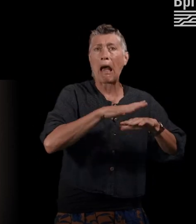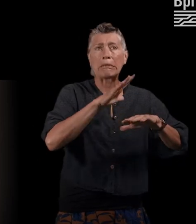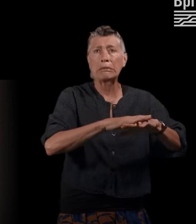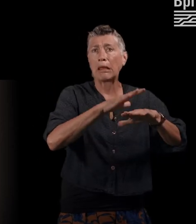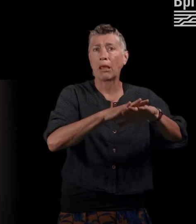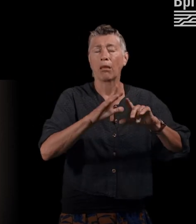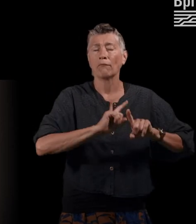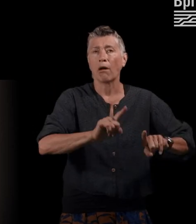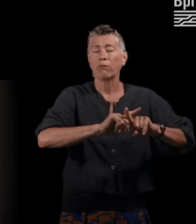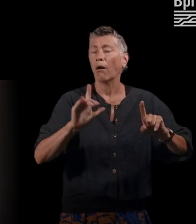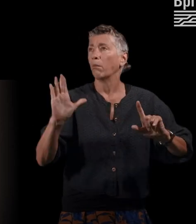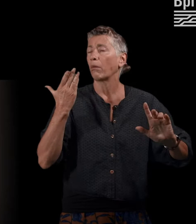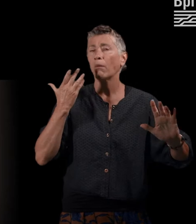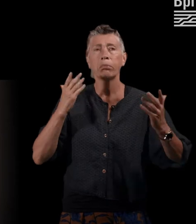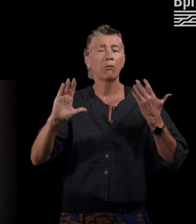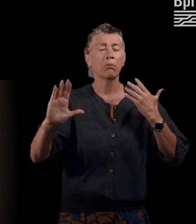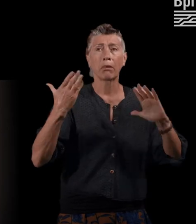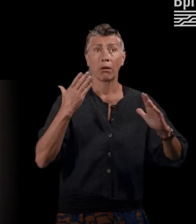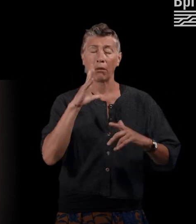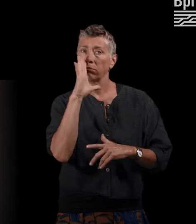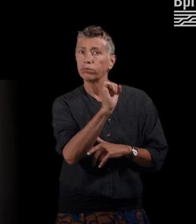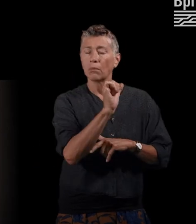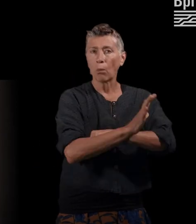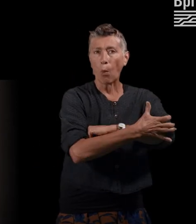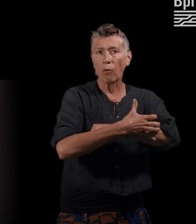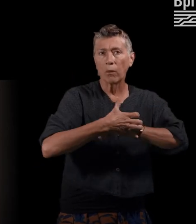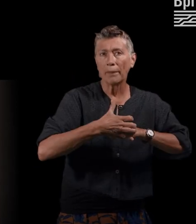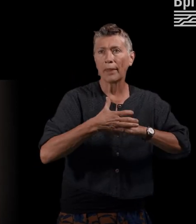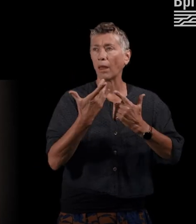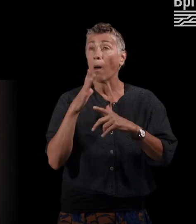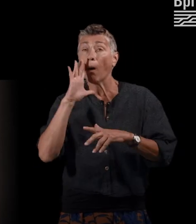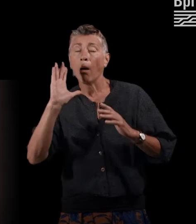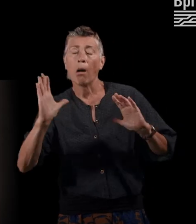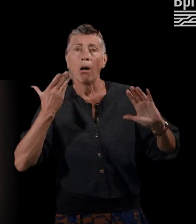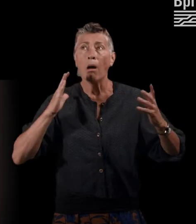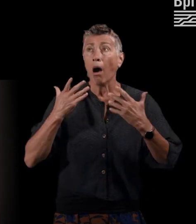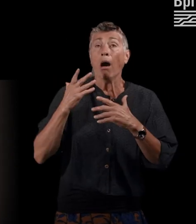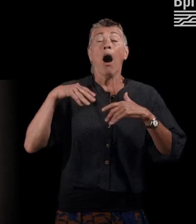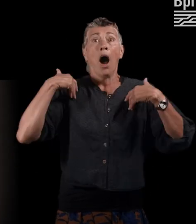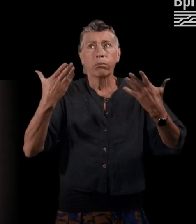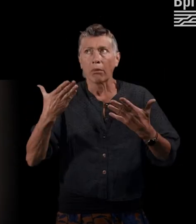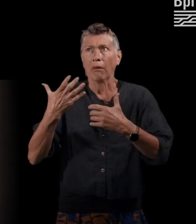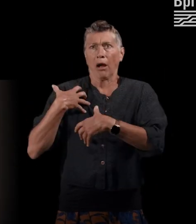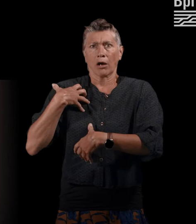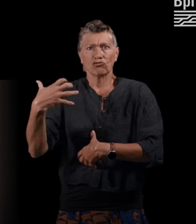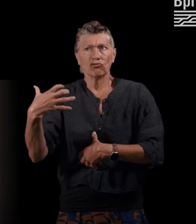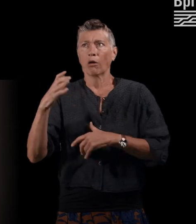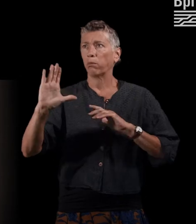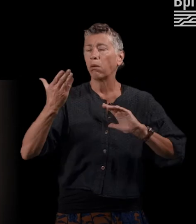sur ces kilomètres, on voit la diversité, on voit la pauvreté, mais aussi la richesse d'un autre